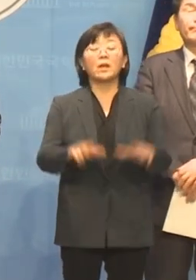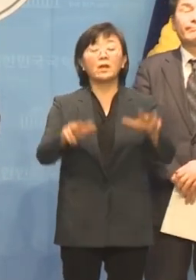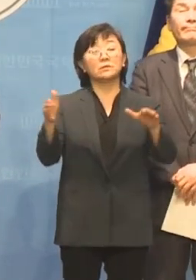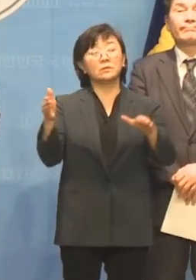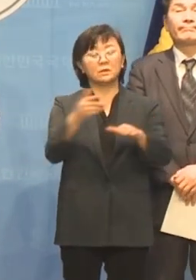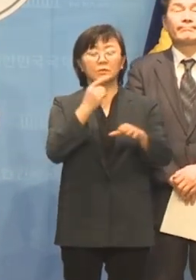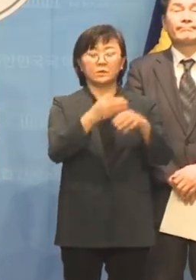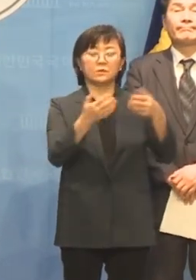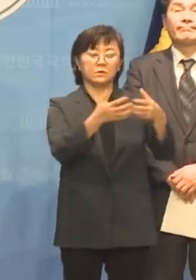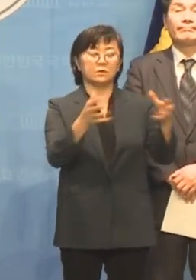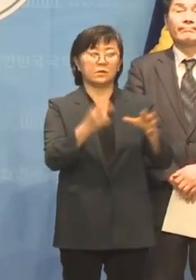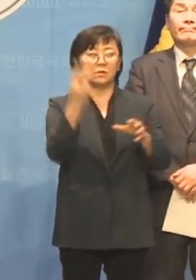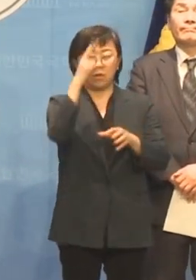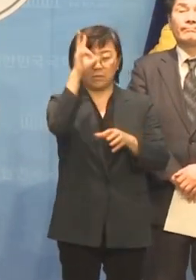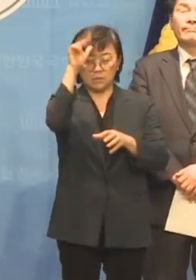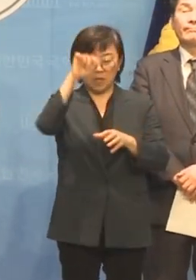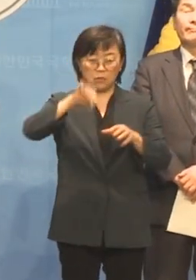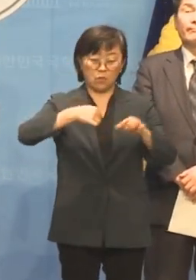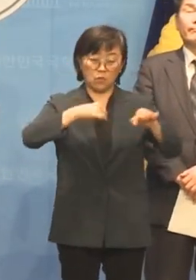지금부터 더불어민주당